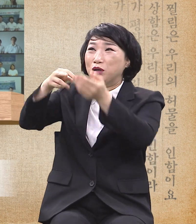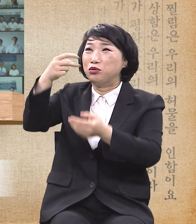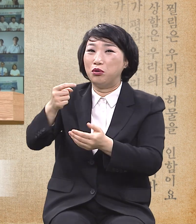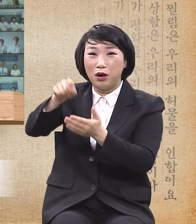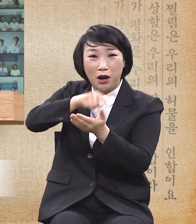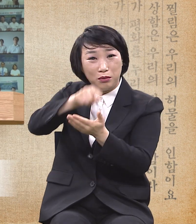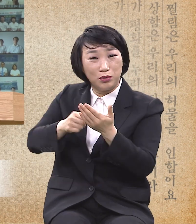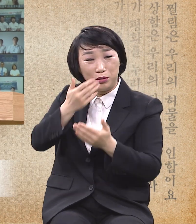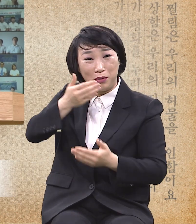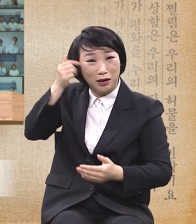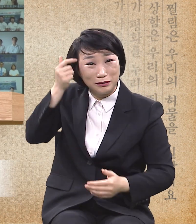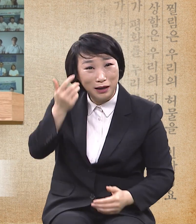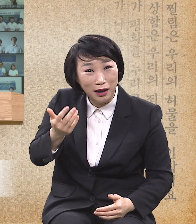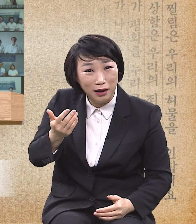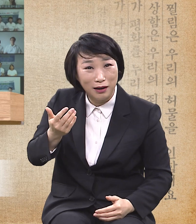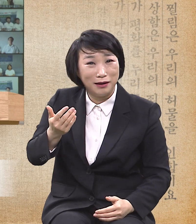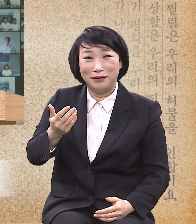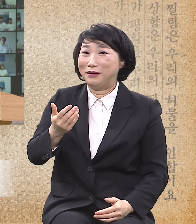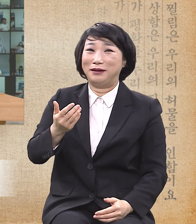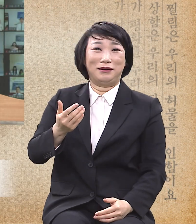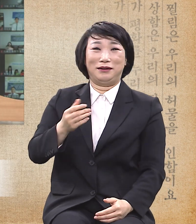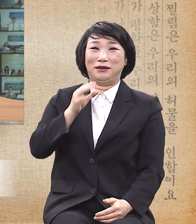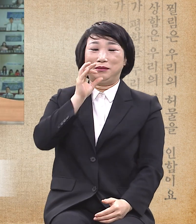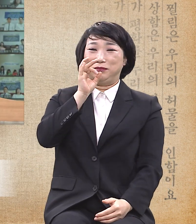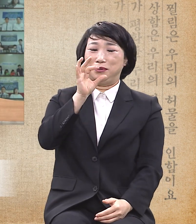수 있겠느냐 이 말이요.